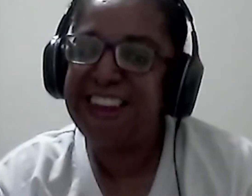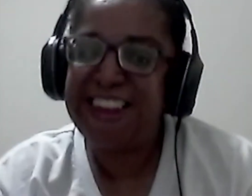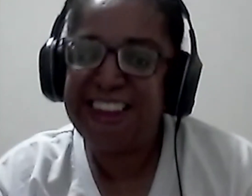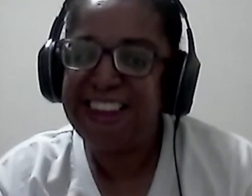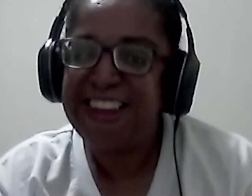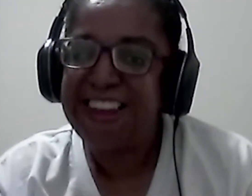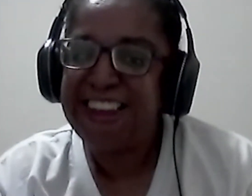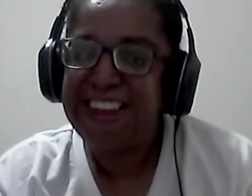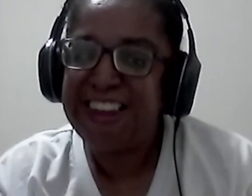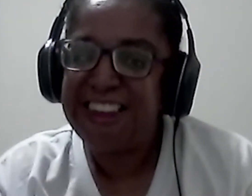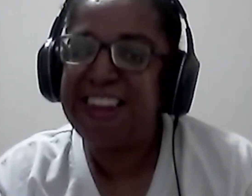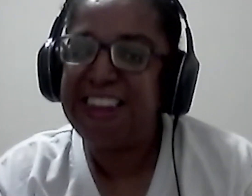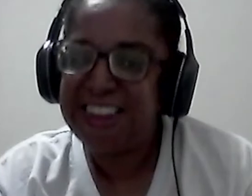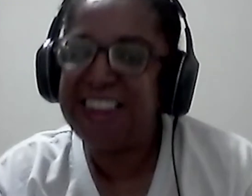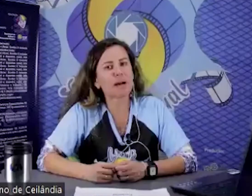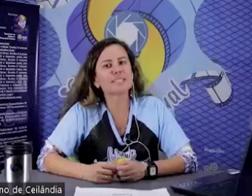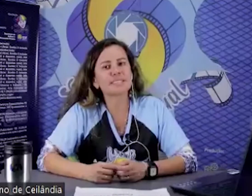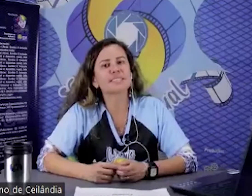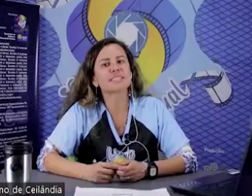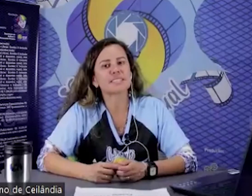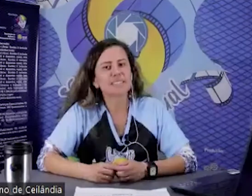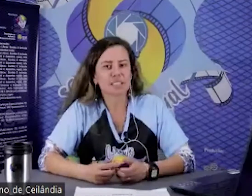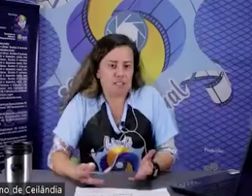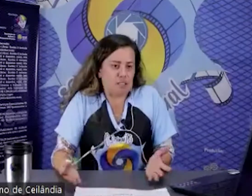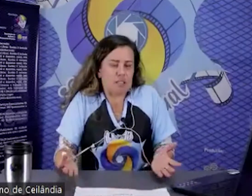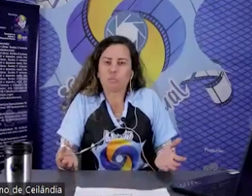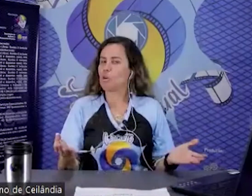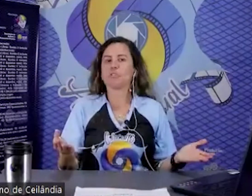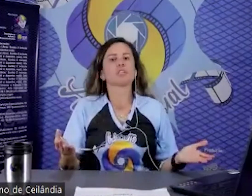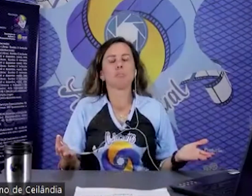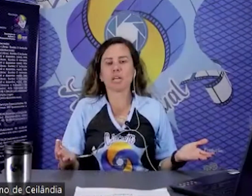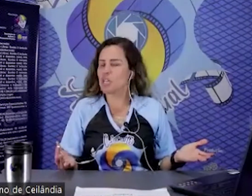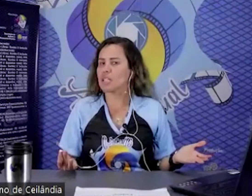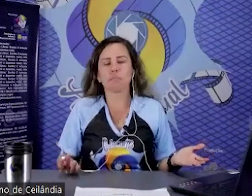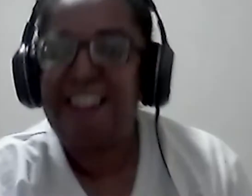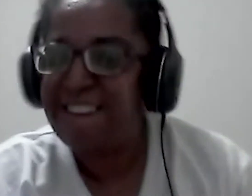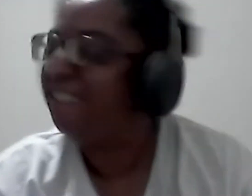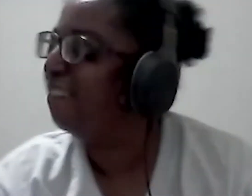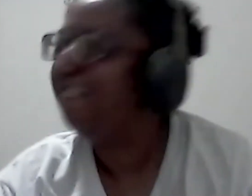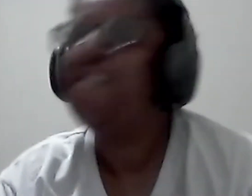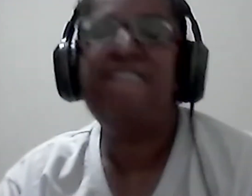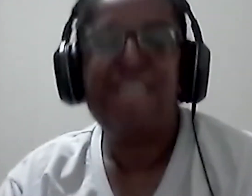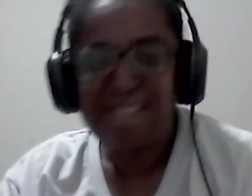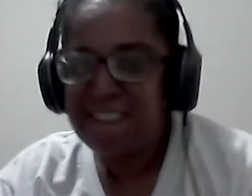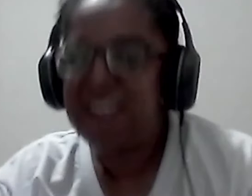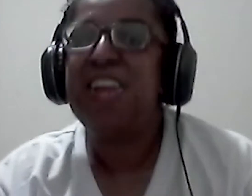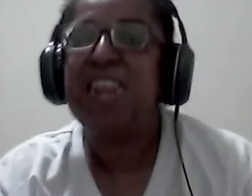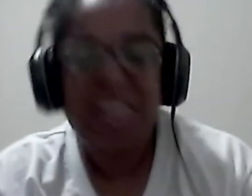embora, mas ou vontade de brigar mais. Porque Justamente, é desse oficialmente jeito, ela trabalhou sem saber. Ela não tinha sem noção.